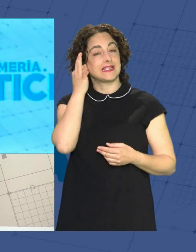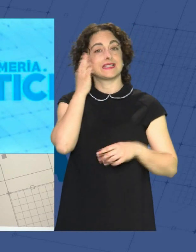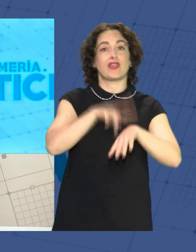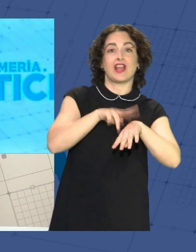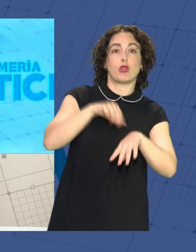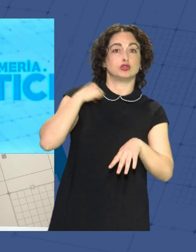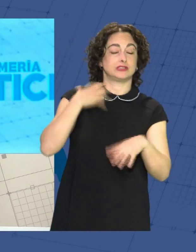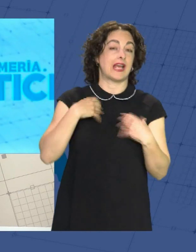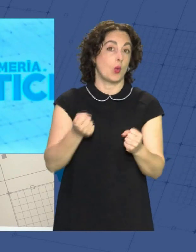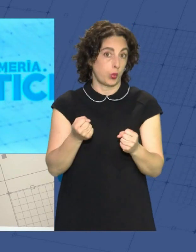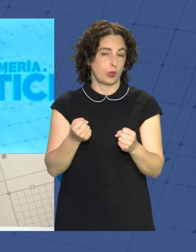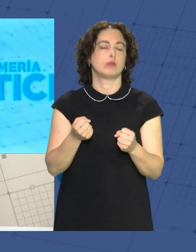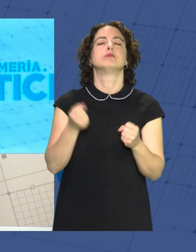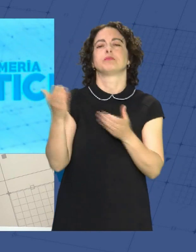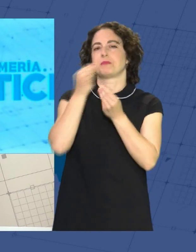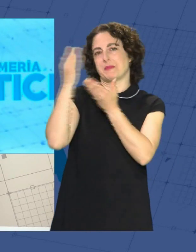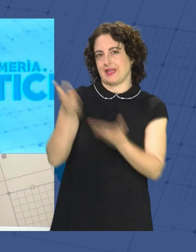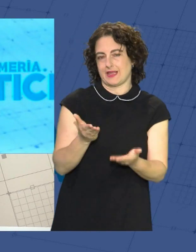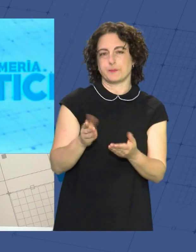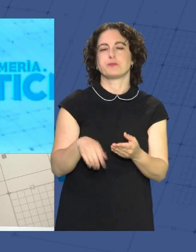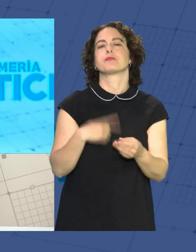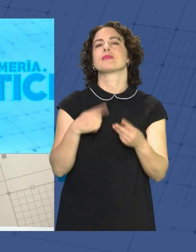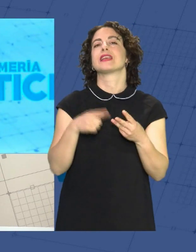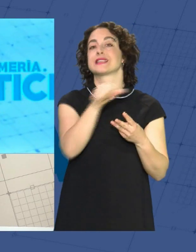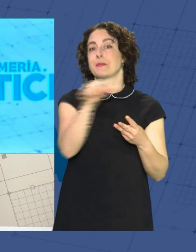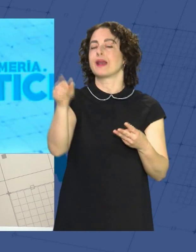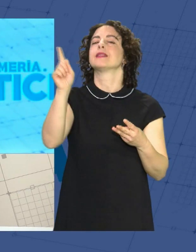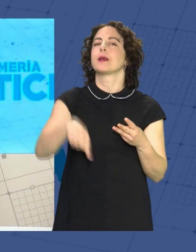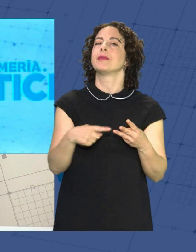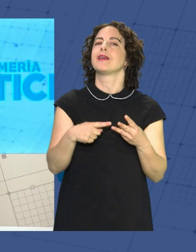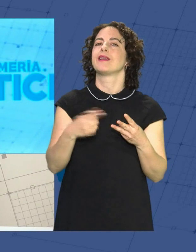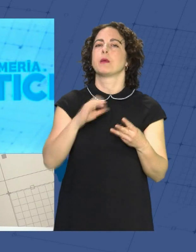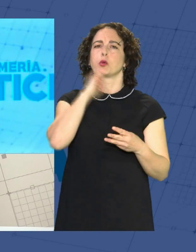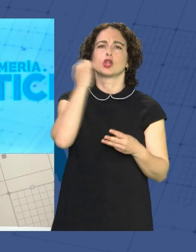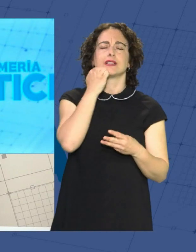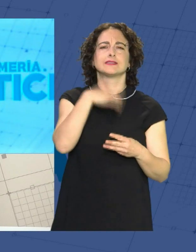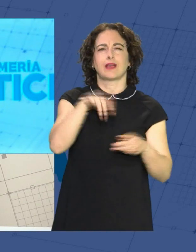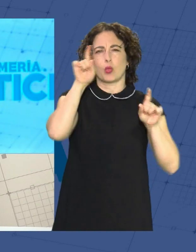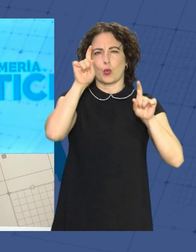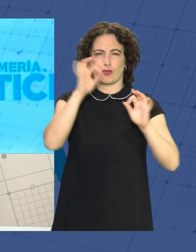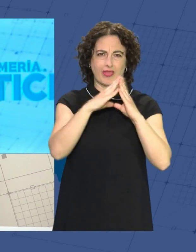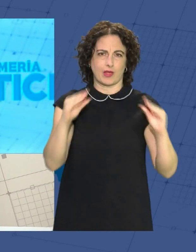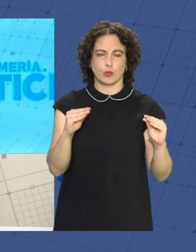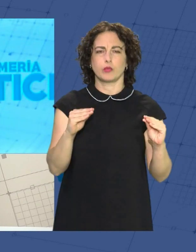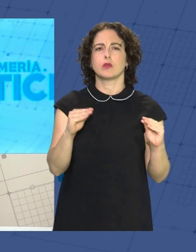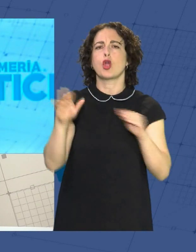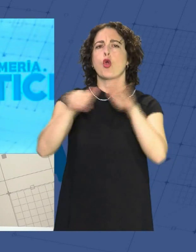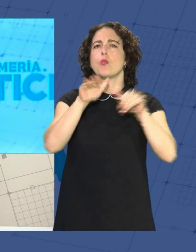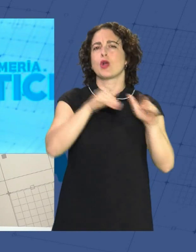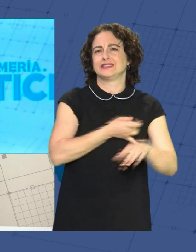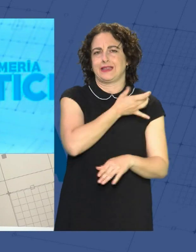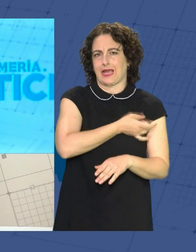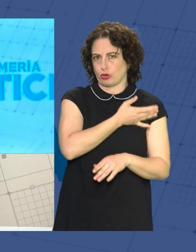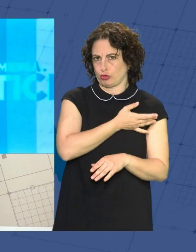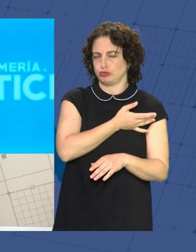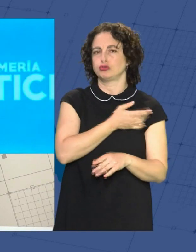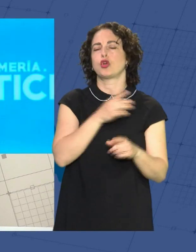de Salud les han dado la bienvenida. Y esta semana también protesta en la educación andaluza, convocada por los sindicatos,